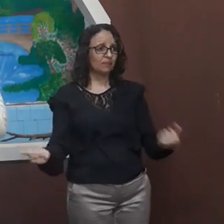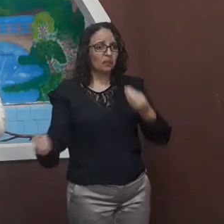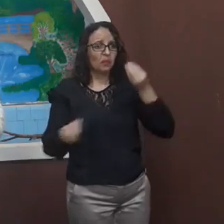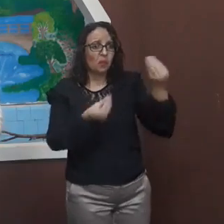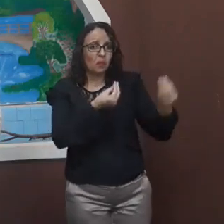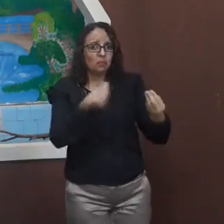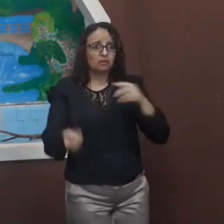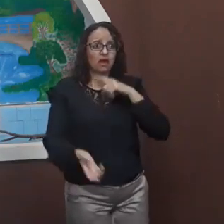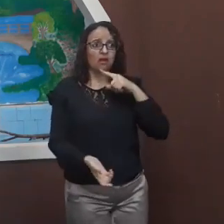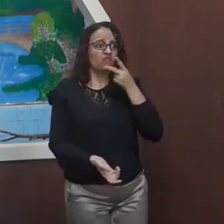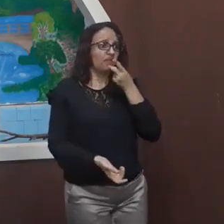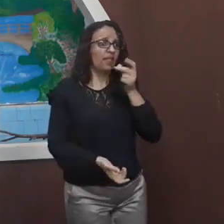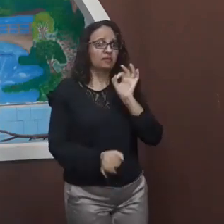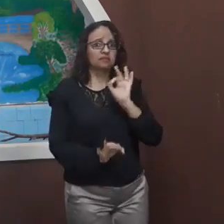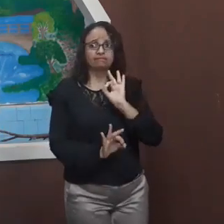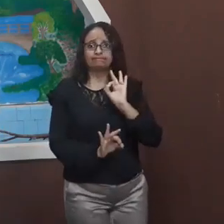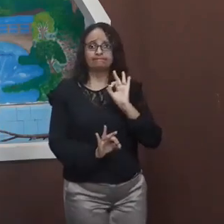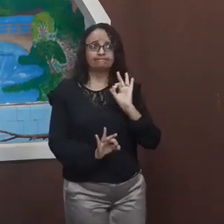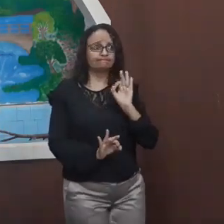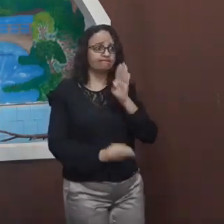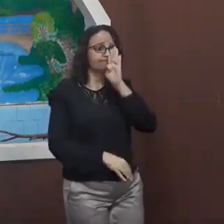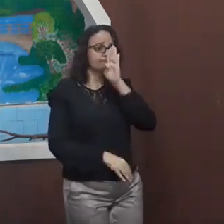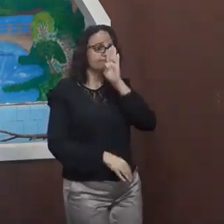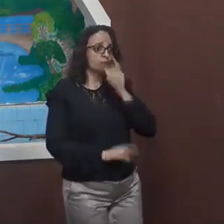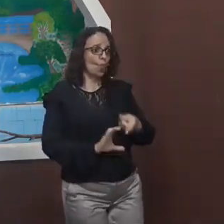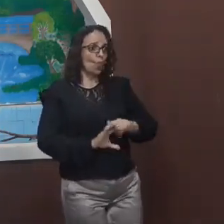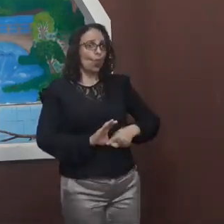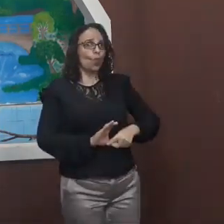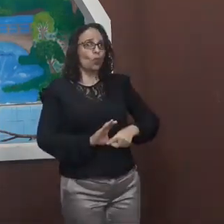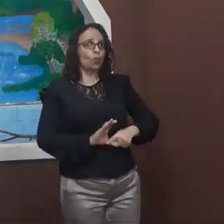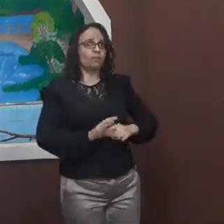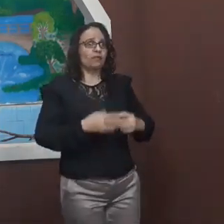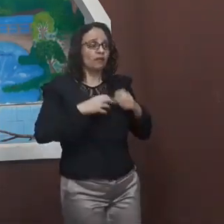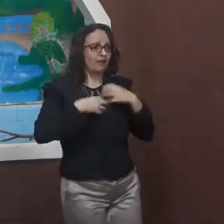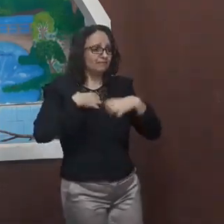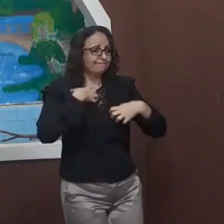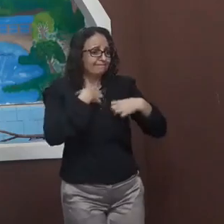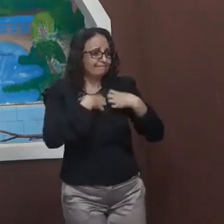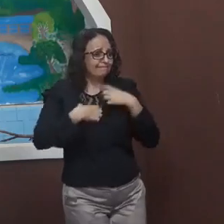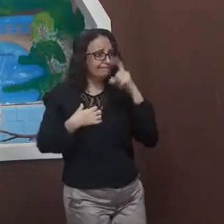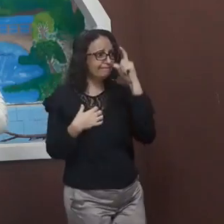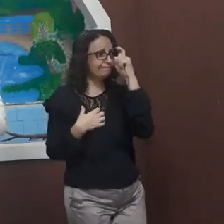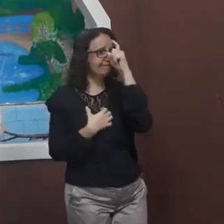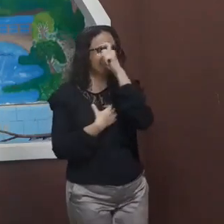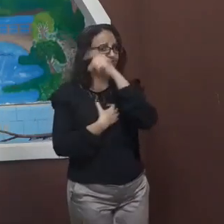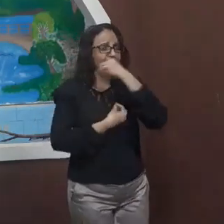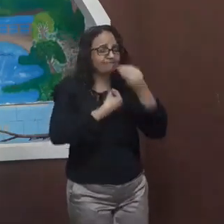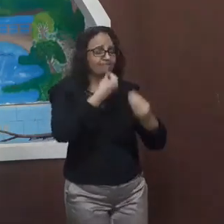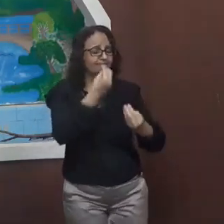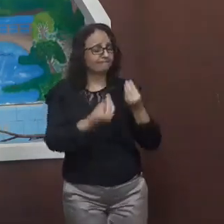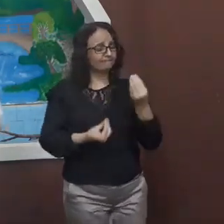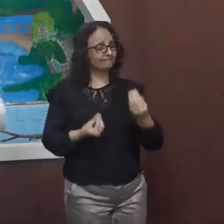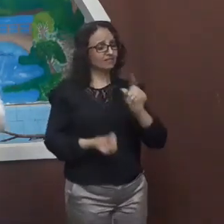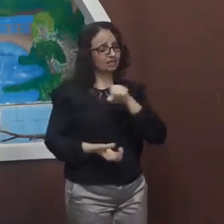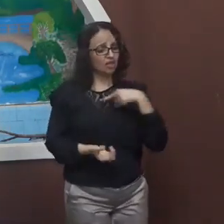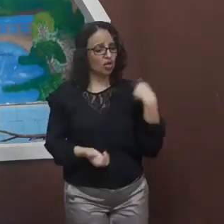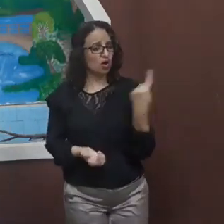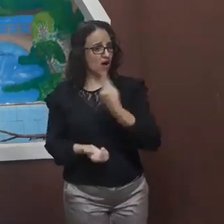coisa. Então isso dá uma incerteza, dá uma angústia, dá uma dificuldade. E isso tem levado nós